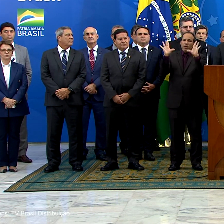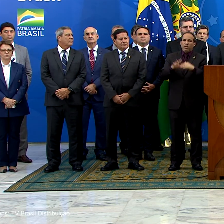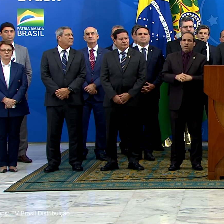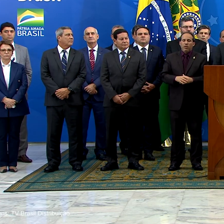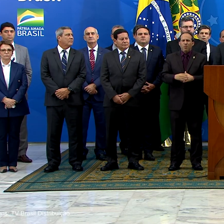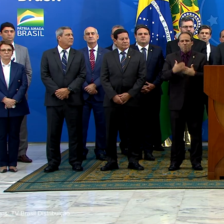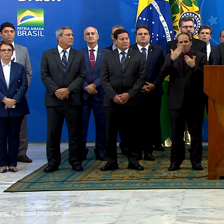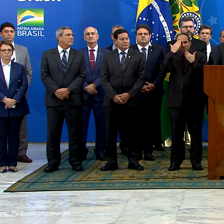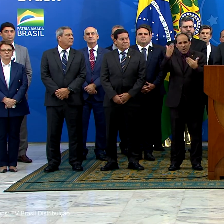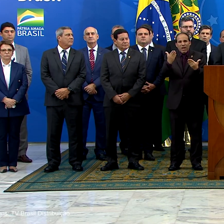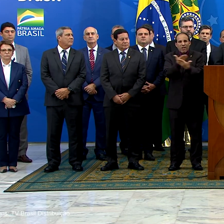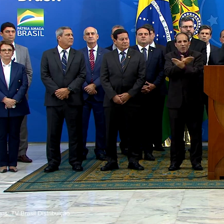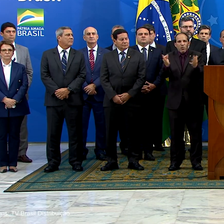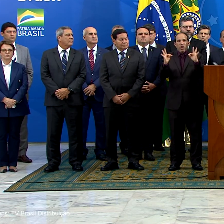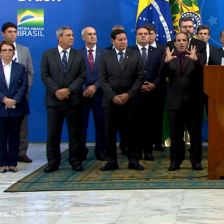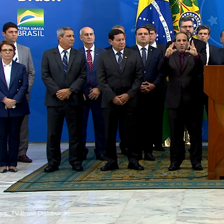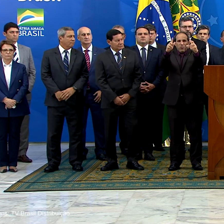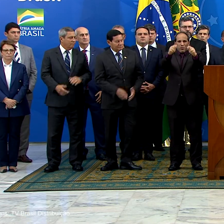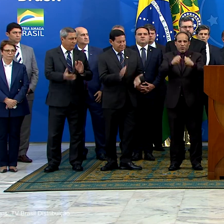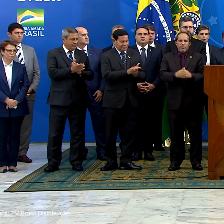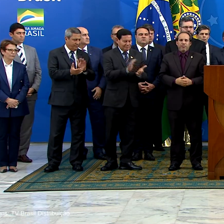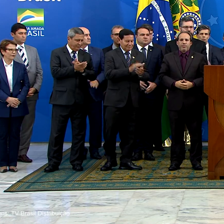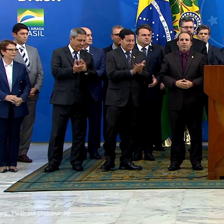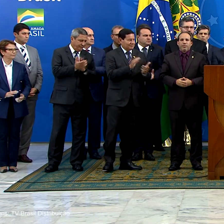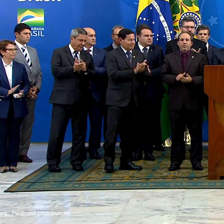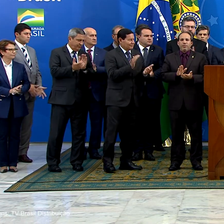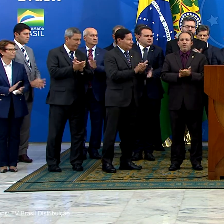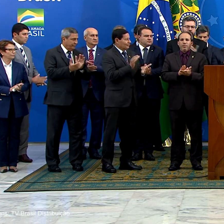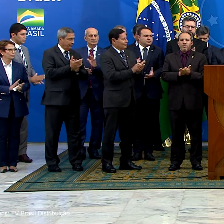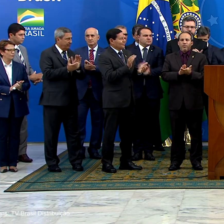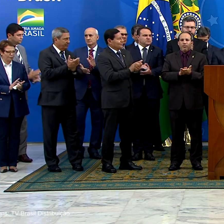meu muito obrigado a todos senhor